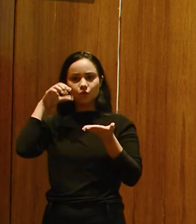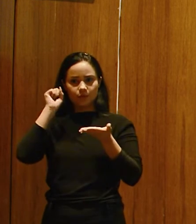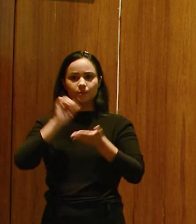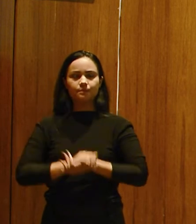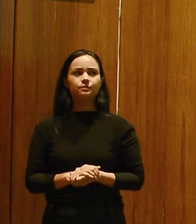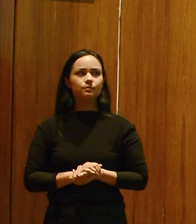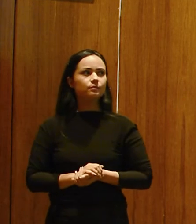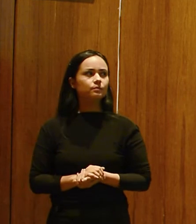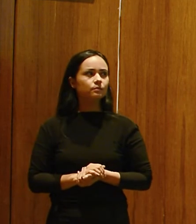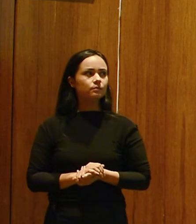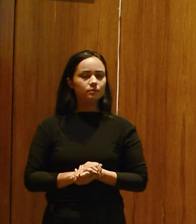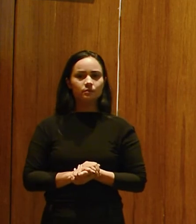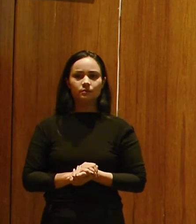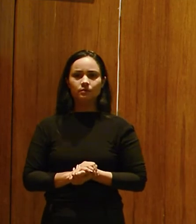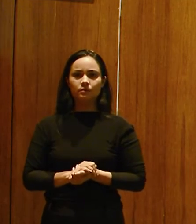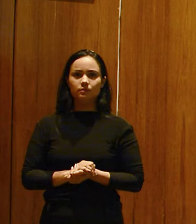auditiva.